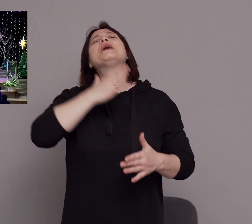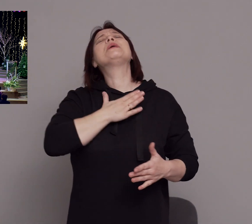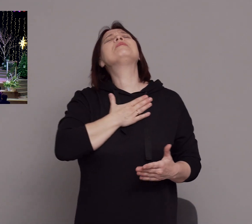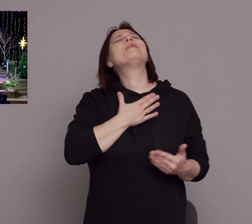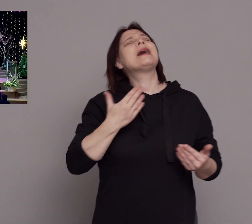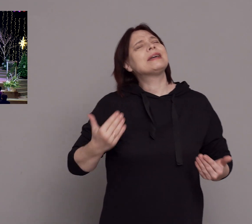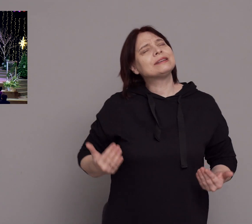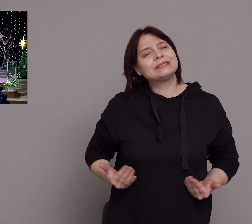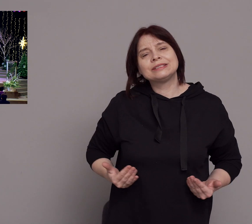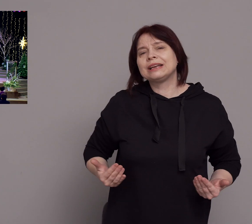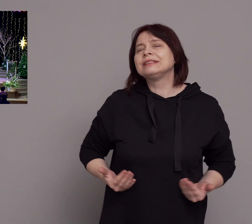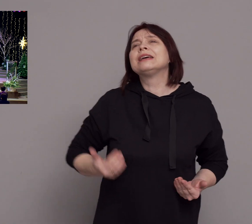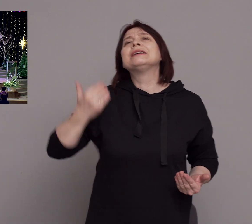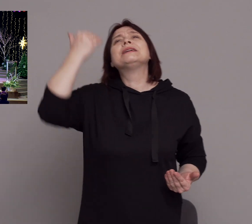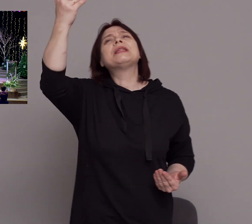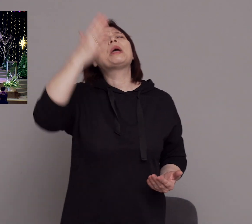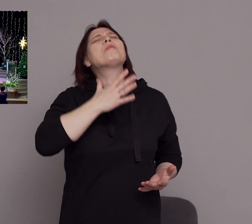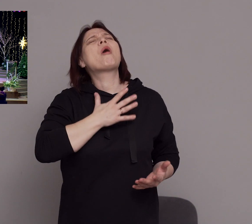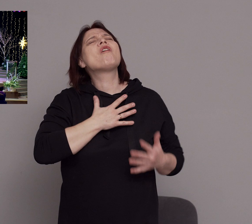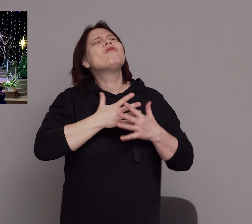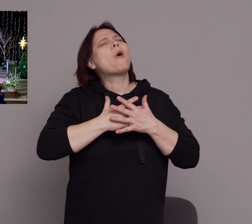жизнь моя, Ты мой воздух.